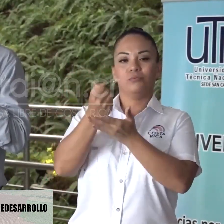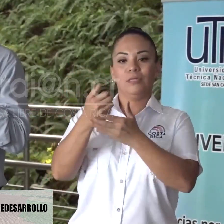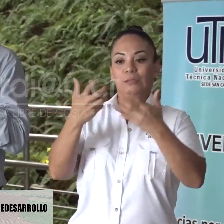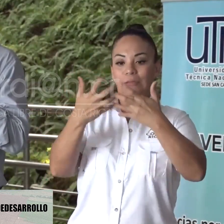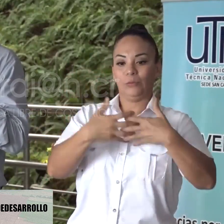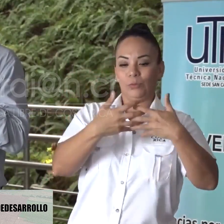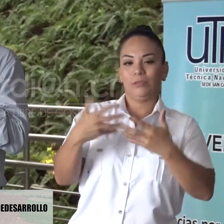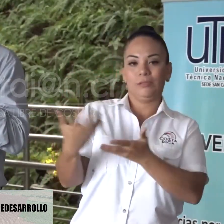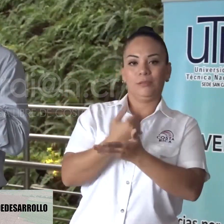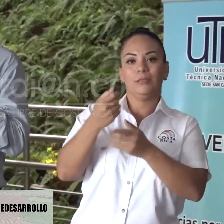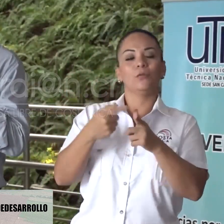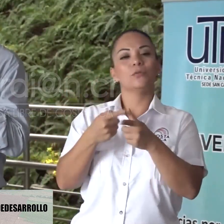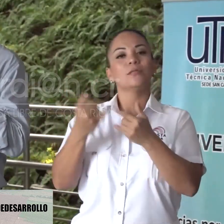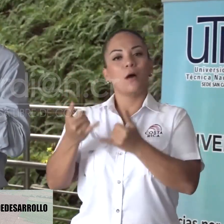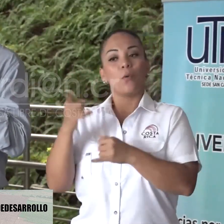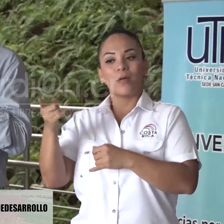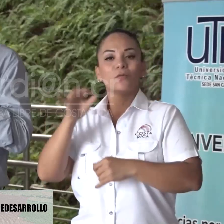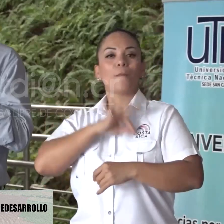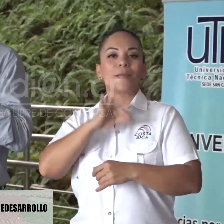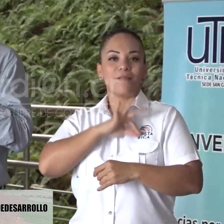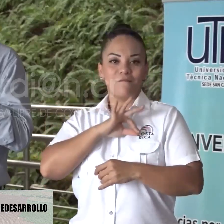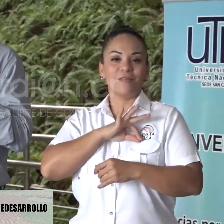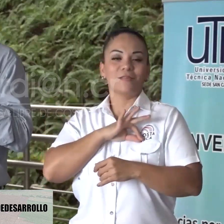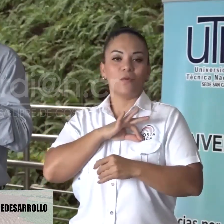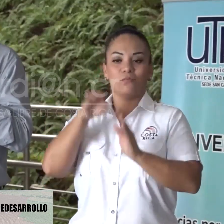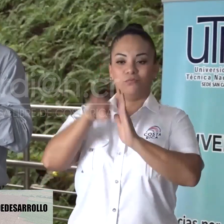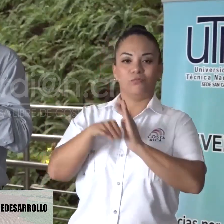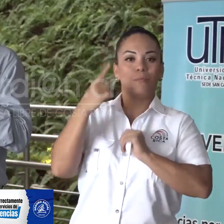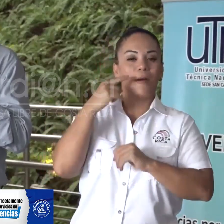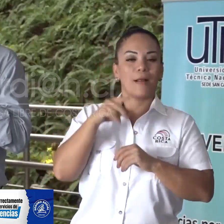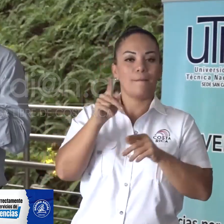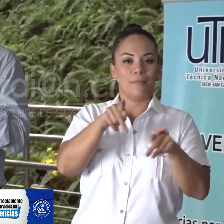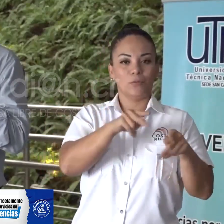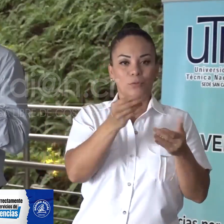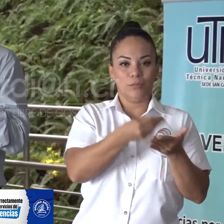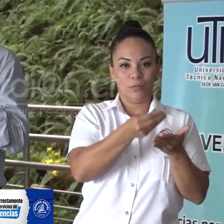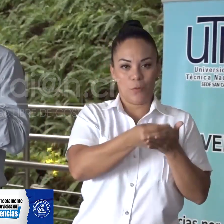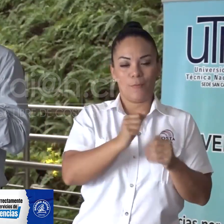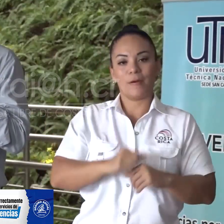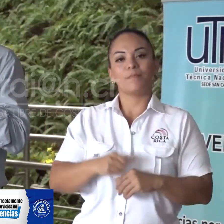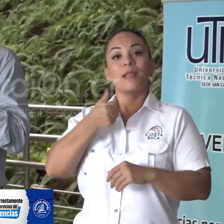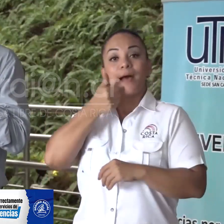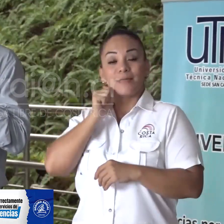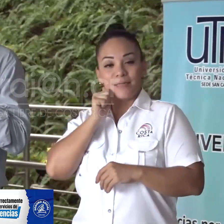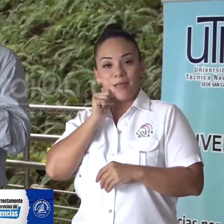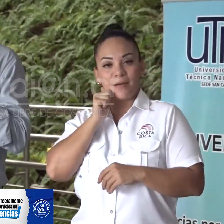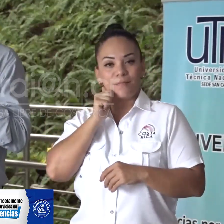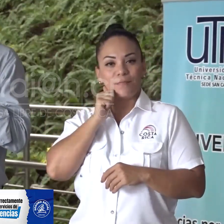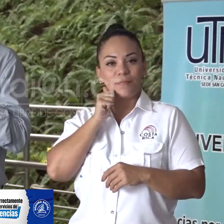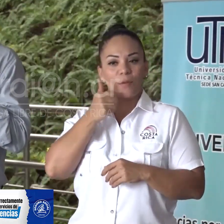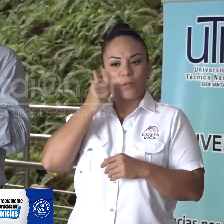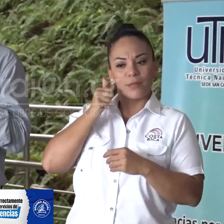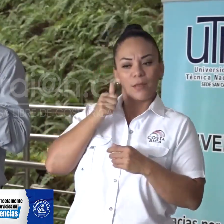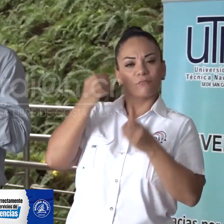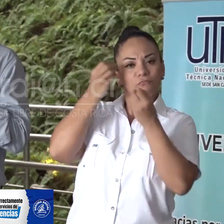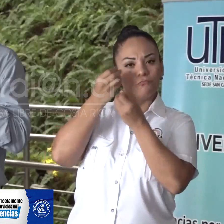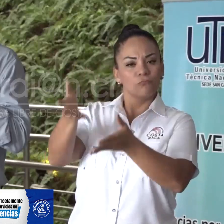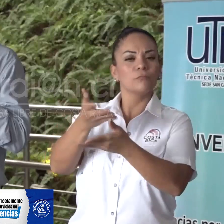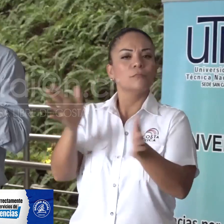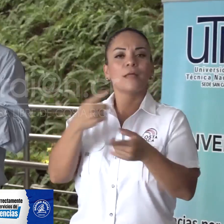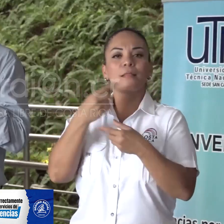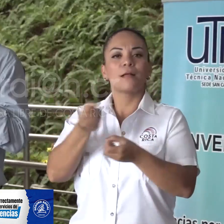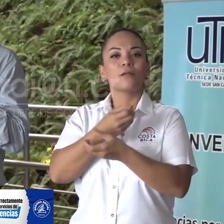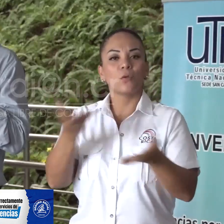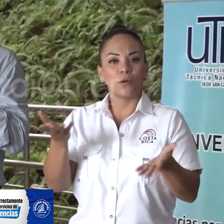ahora eso le debe ir a los consumidores. Ayer declaramos, o antier, anunciamos la